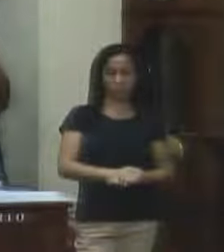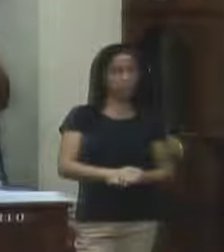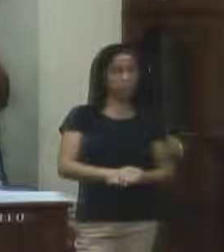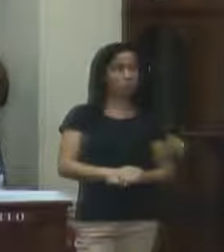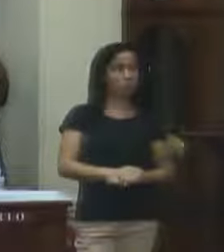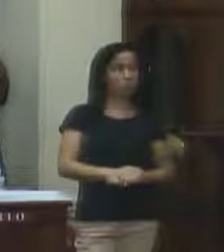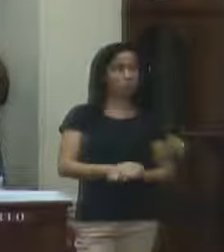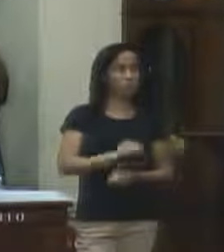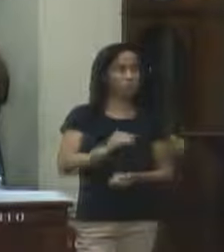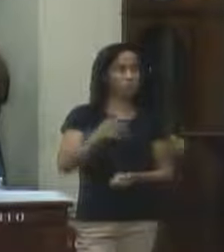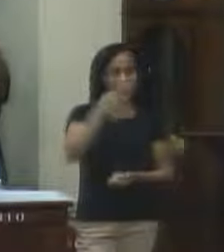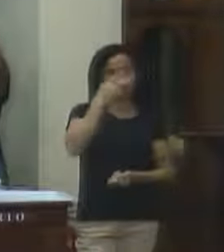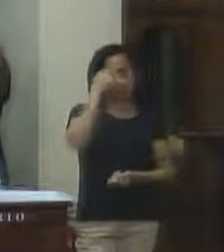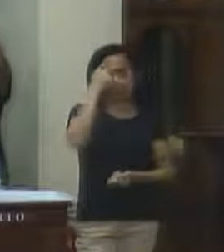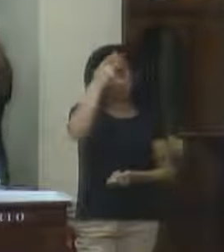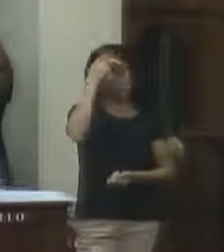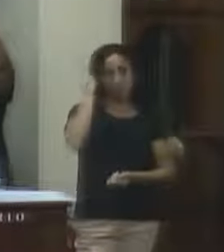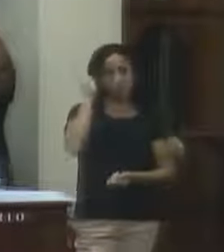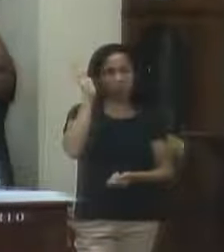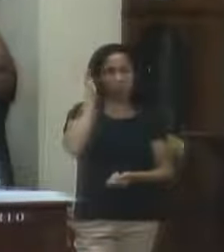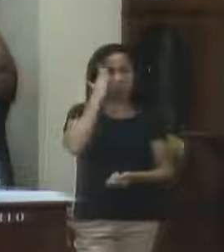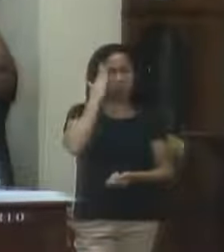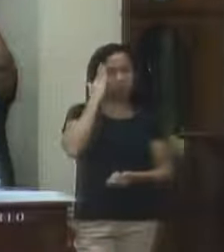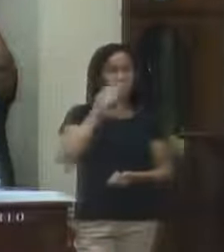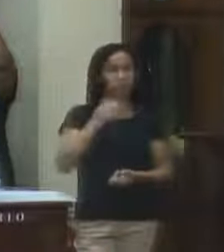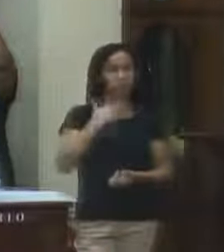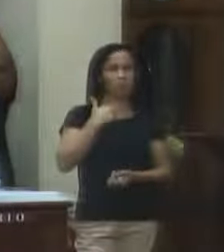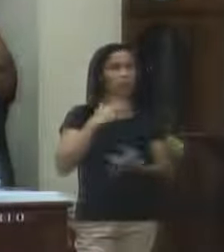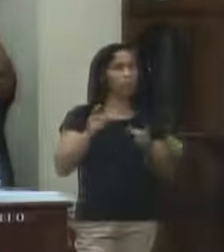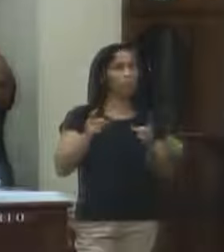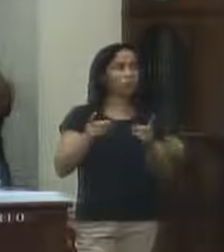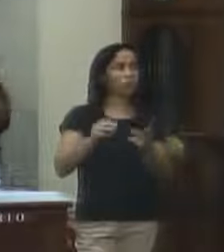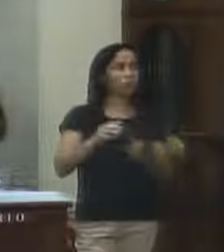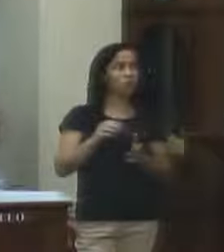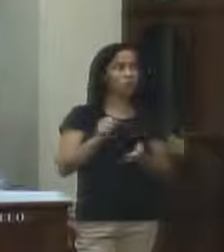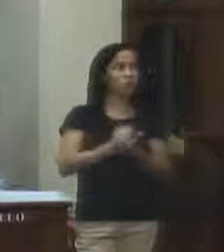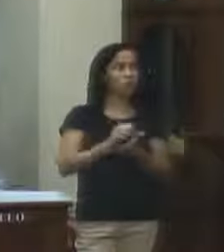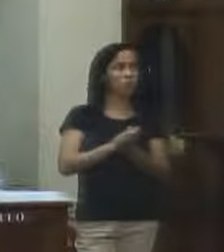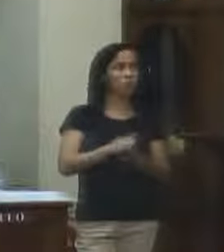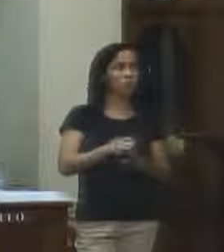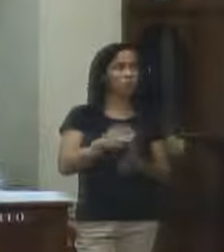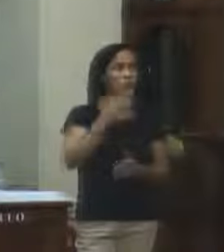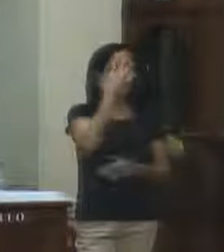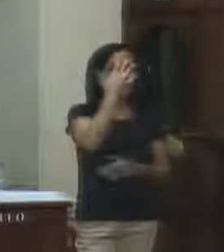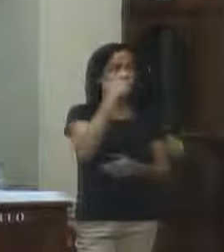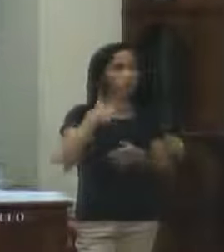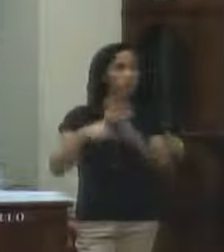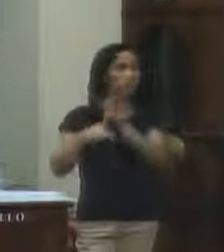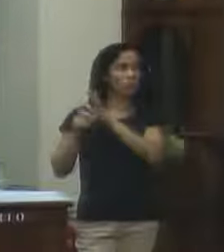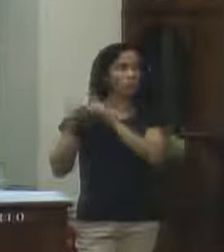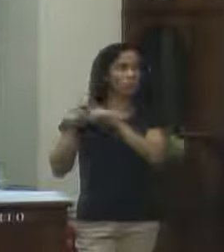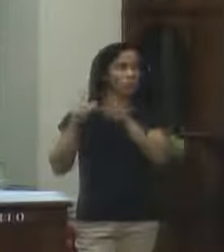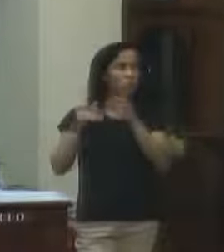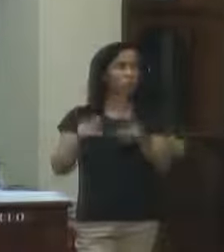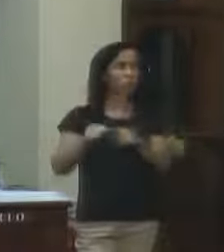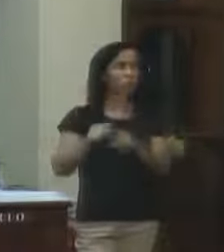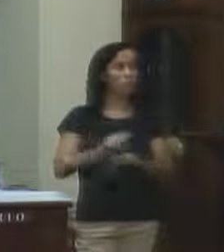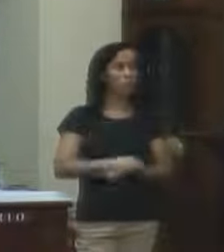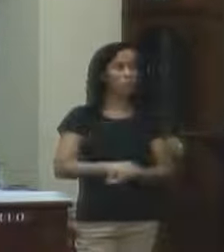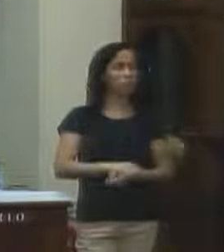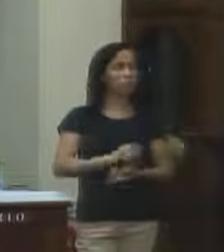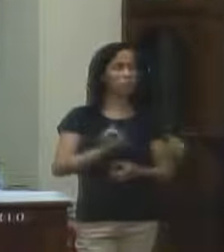Se a pessoa já era sabedora que ela não podia vender. Até porque, se o senhor olhar o decreto de carnaval dos outros anos, são todos iguais,